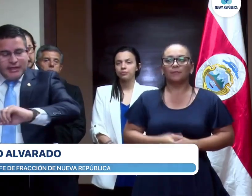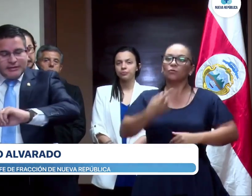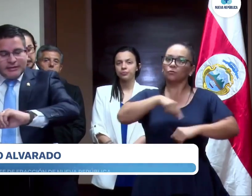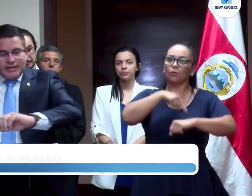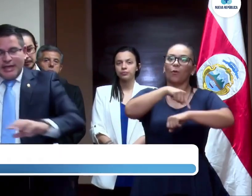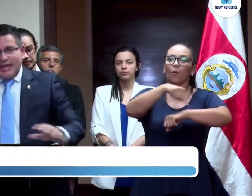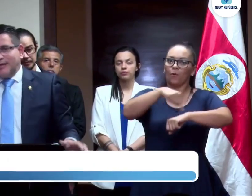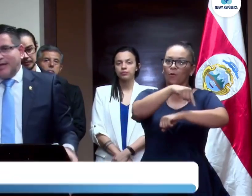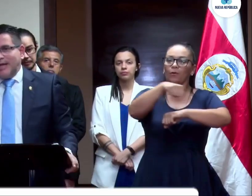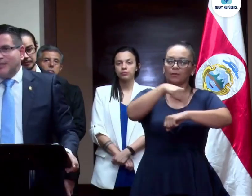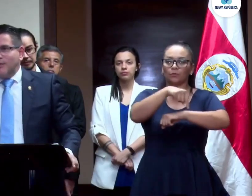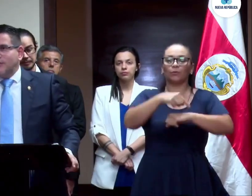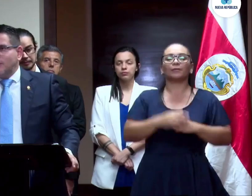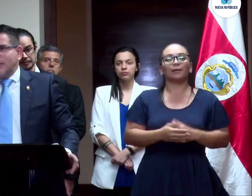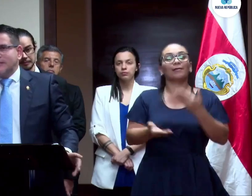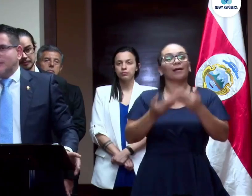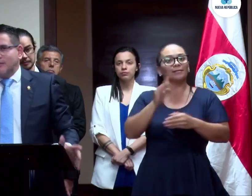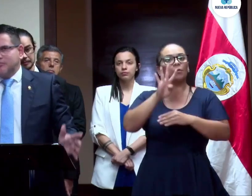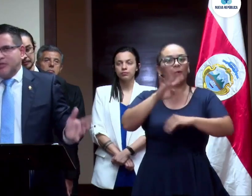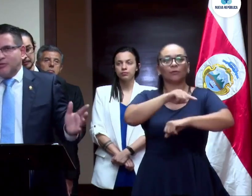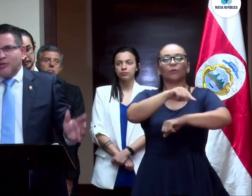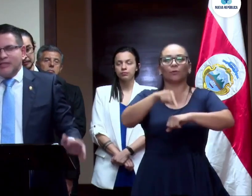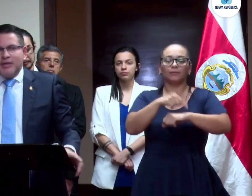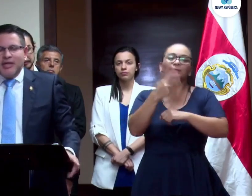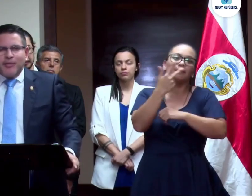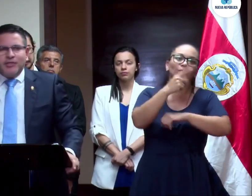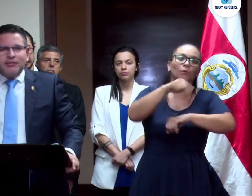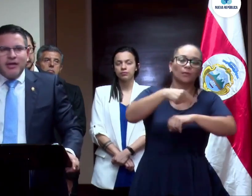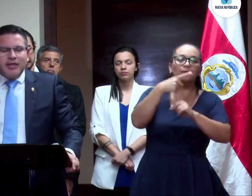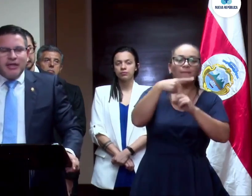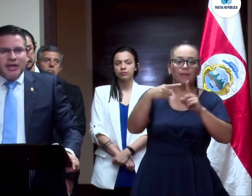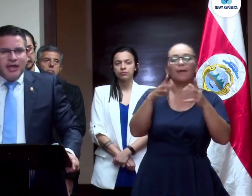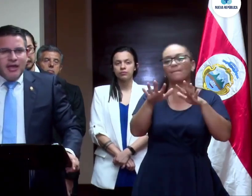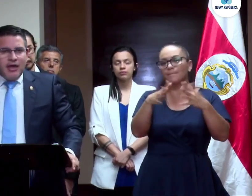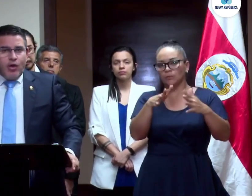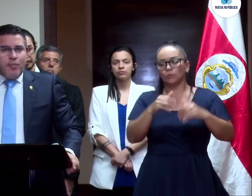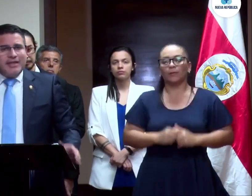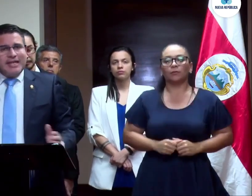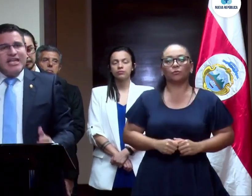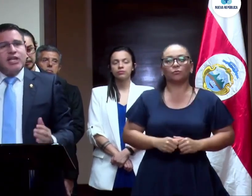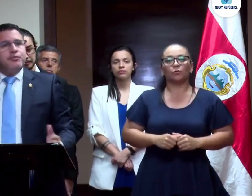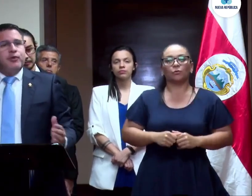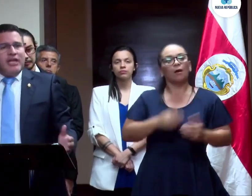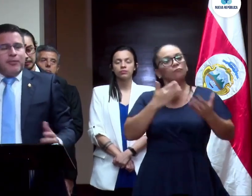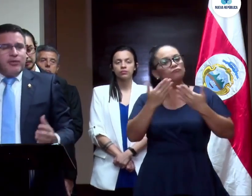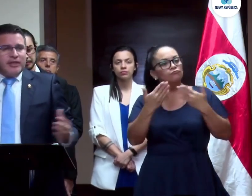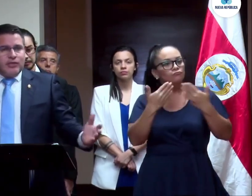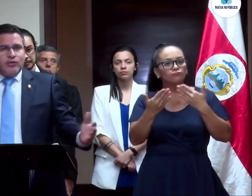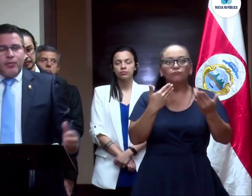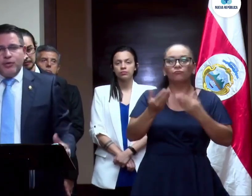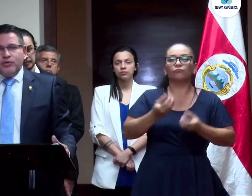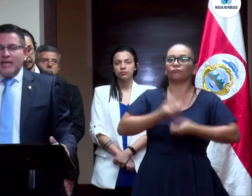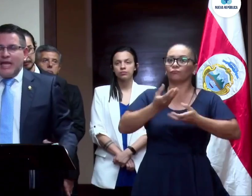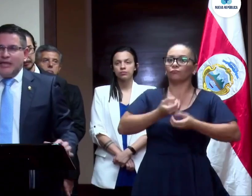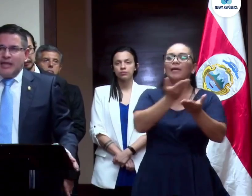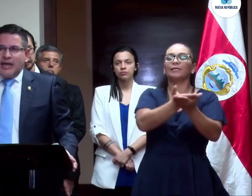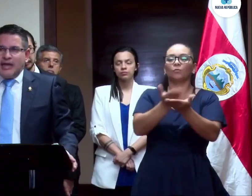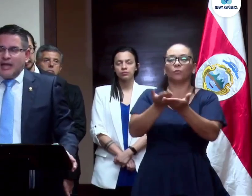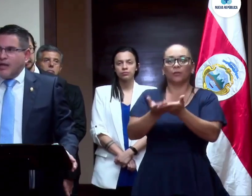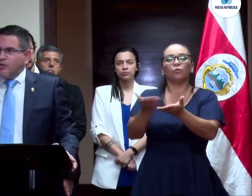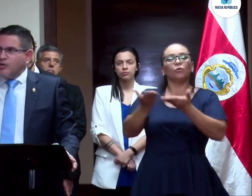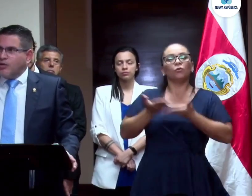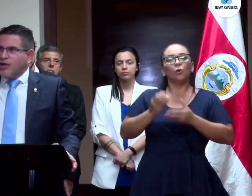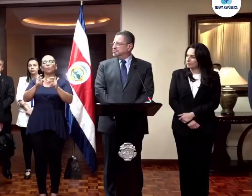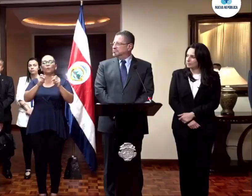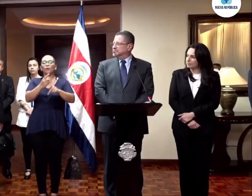varias horas, casi 4 horas o 3 horas y media aproximadamente, conversar y exponer, porque se nos dio oportunidad a